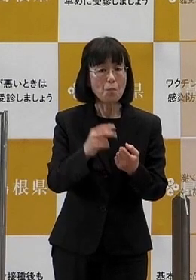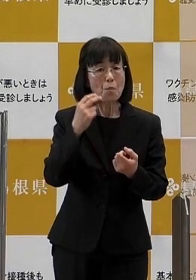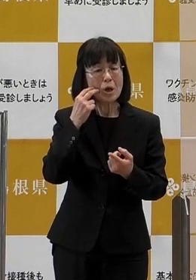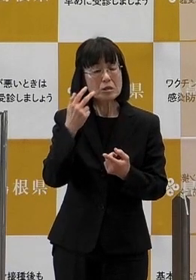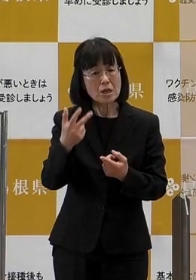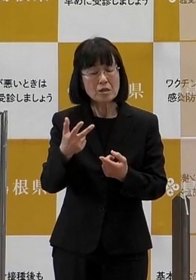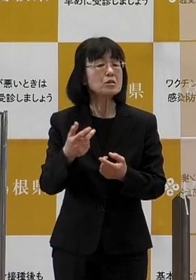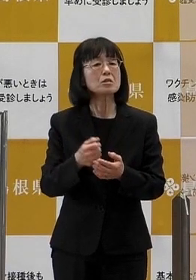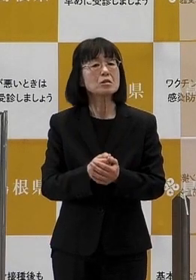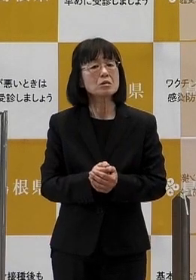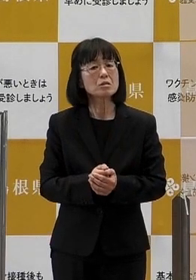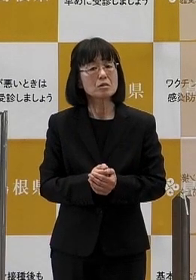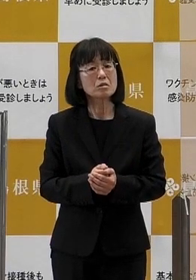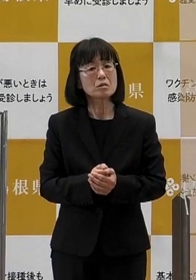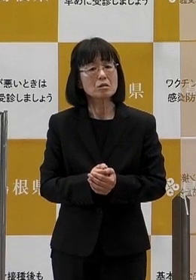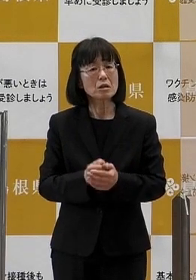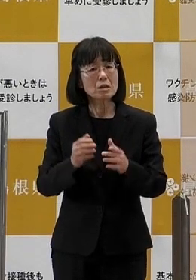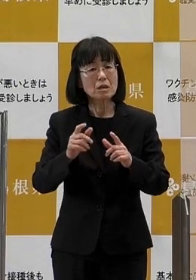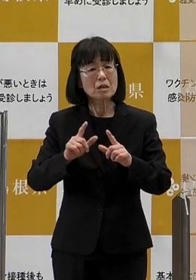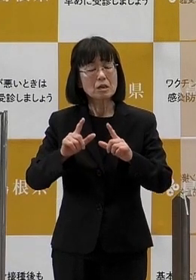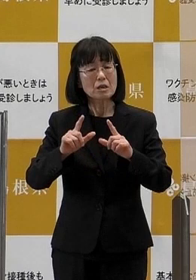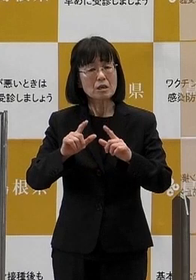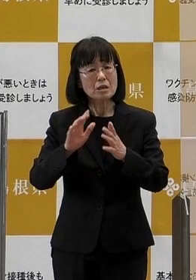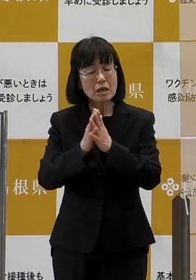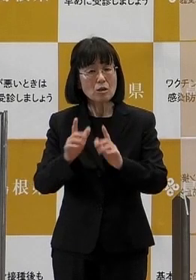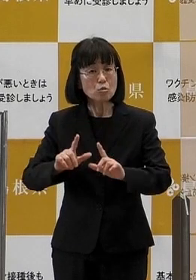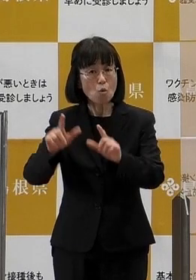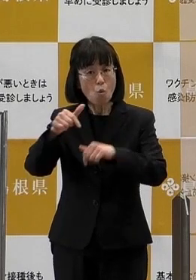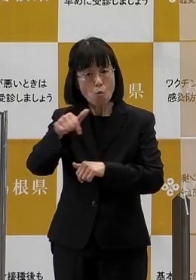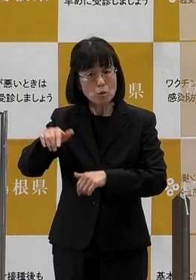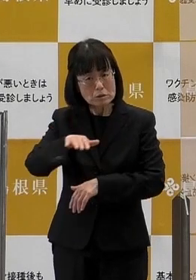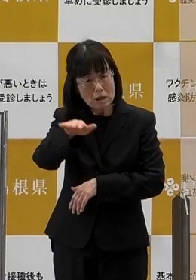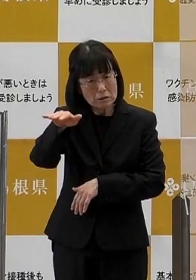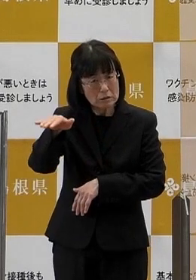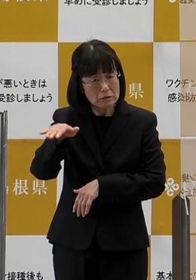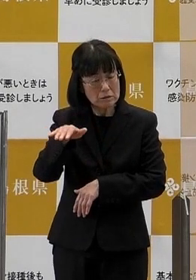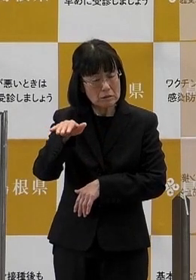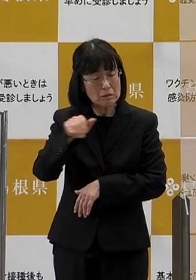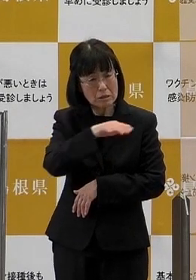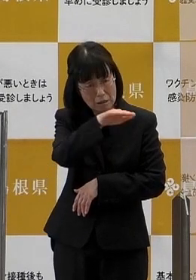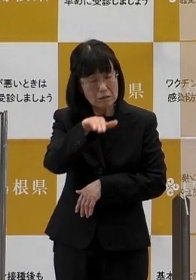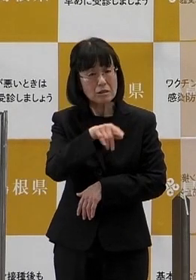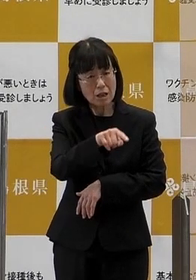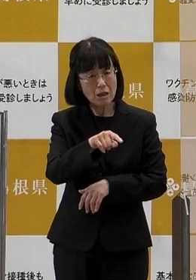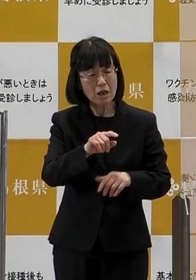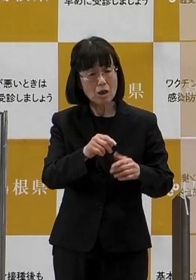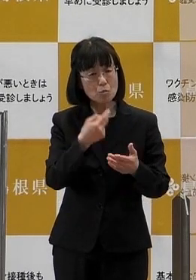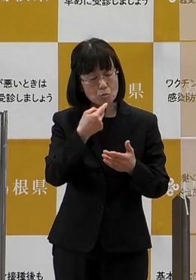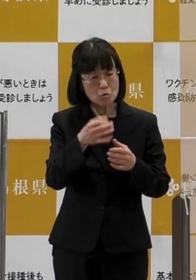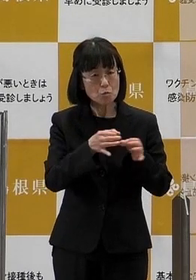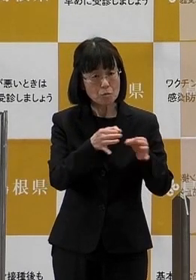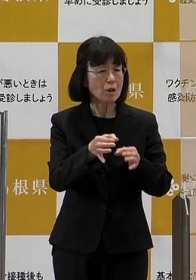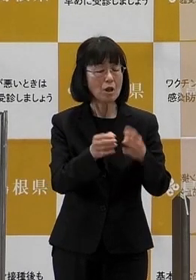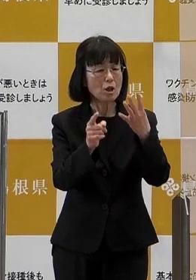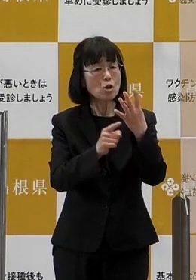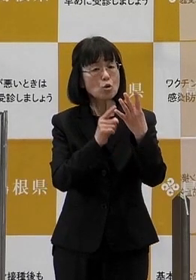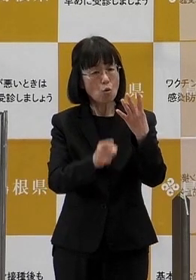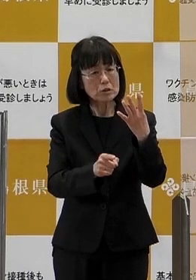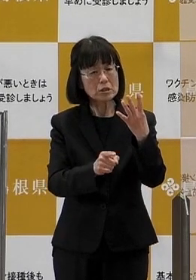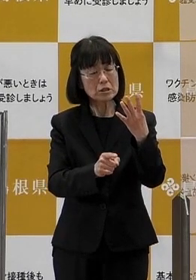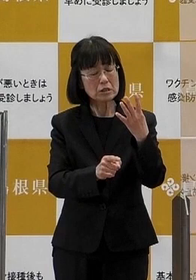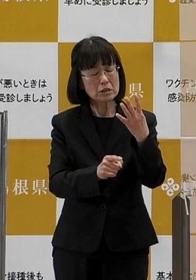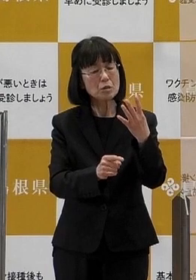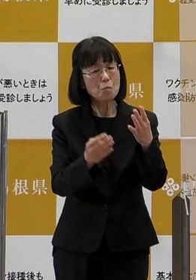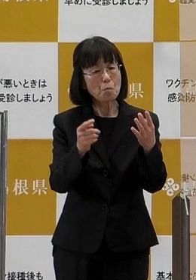引きずられて、県東部全体になってますけど、県東部の飲食は4人以下でお願いしないといけない状